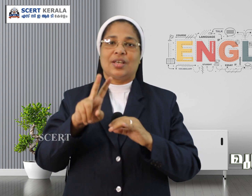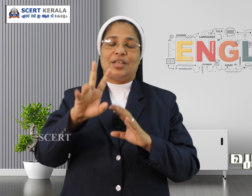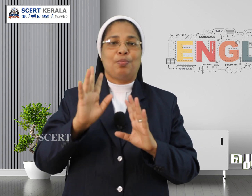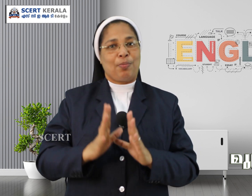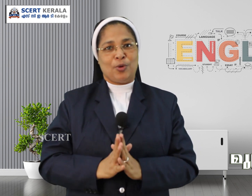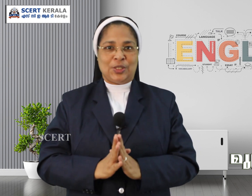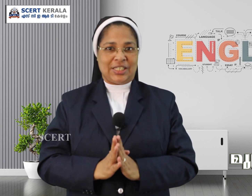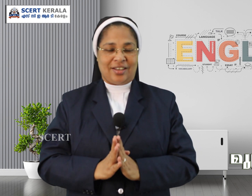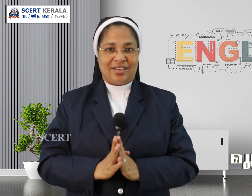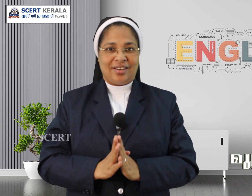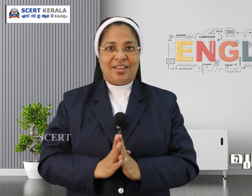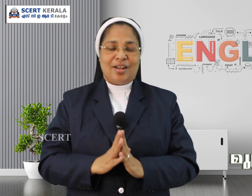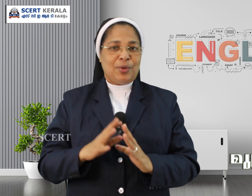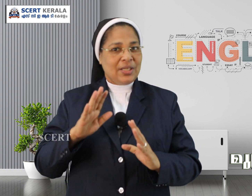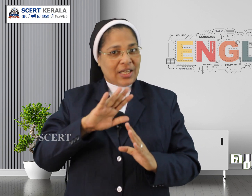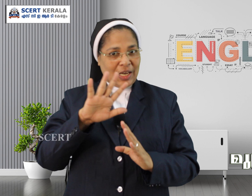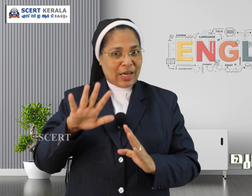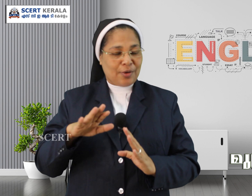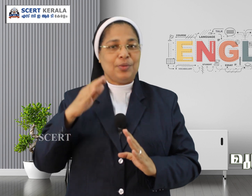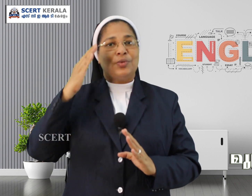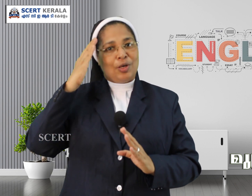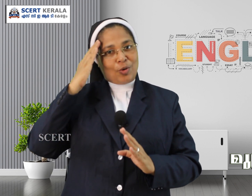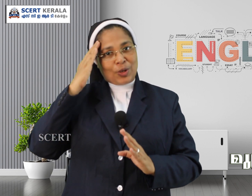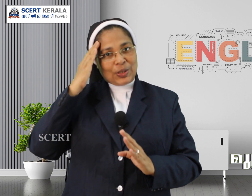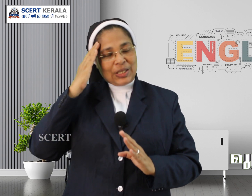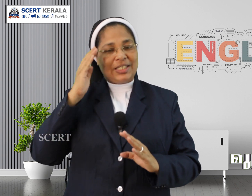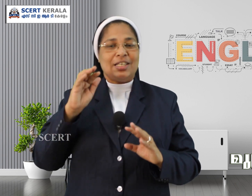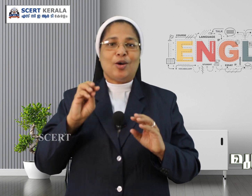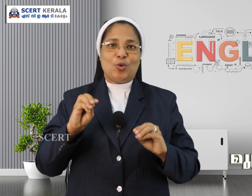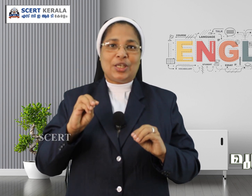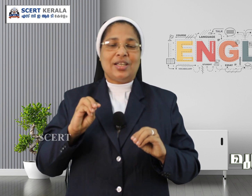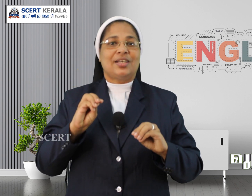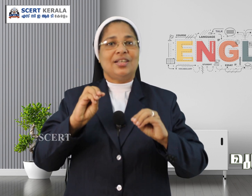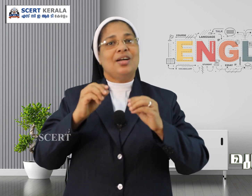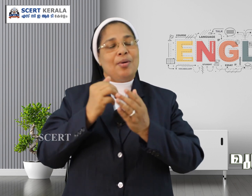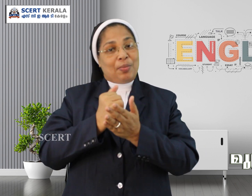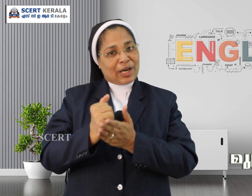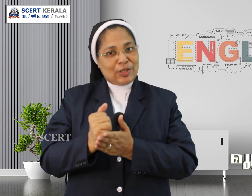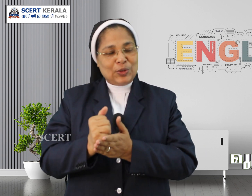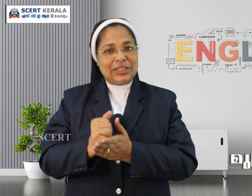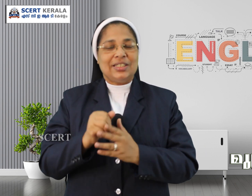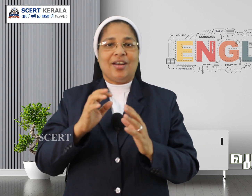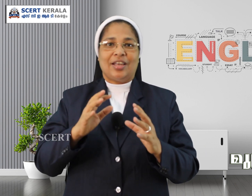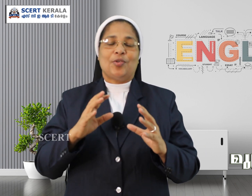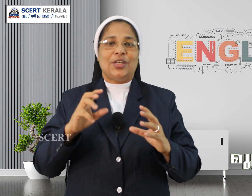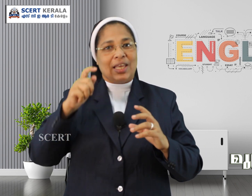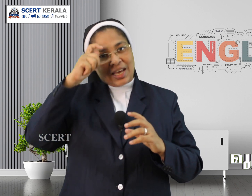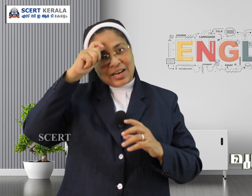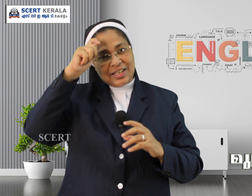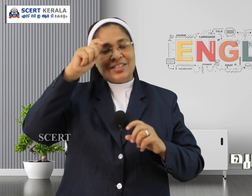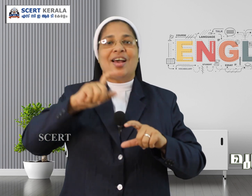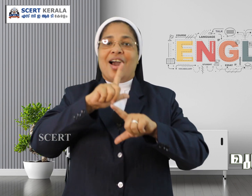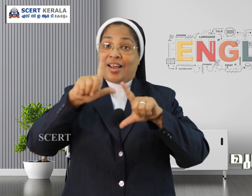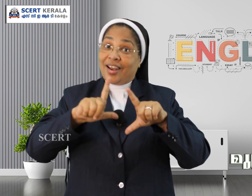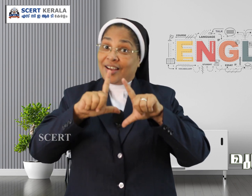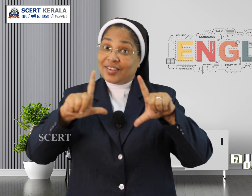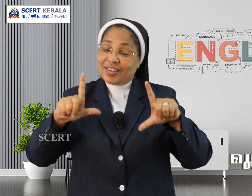ആൻഡ് പ്രിപ്പോസിഷൻ അപ്പോൾ ഇത് എല്ലാവരും ഓർത്തിരിക്കുക കുട്ടികൾക്ക് പറഞ്ഞു കൊടുക്കുക അങ്ങനെ അവരുടെ ഇംഗ്ലീഷ്